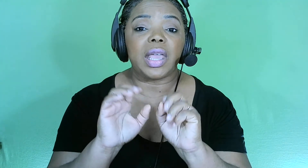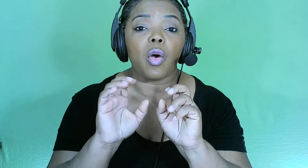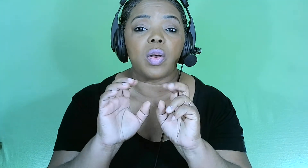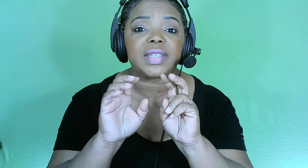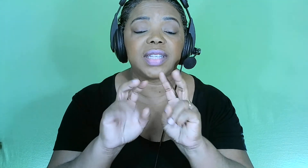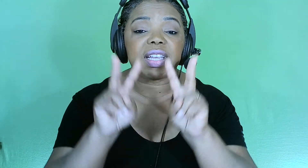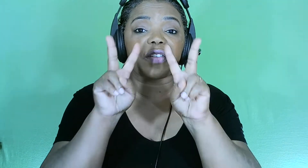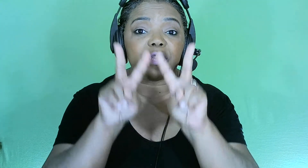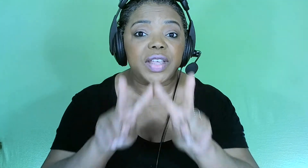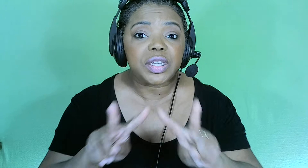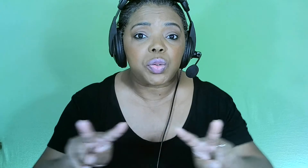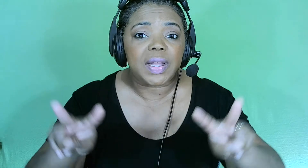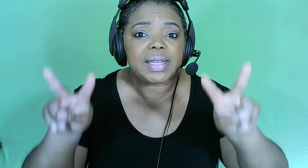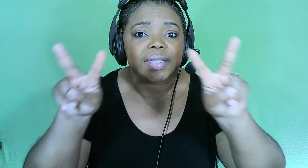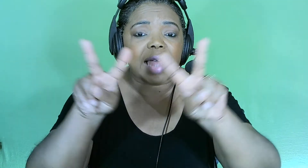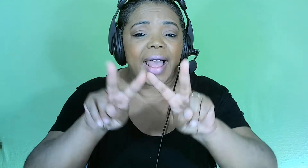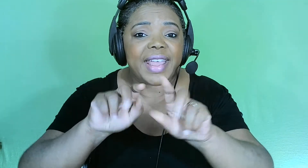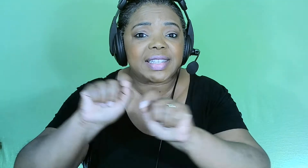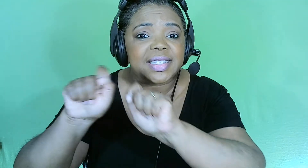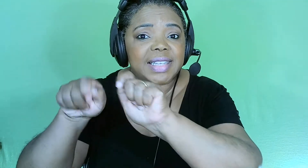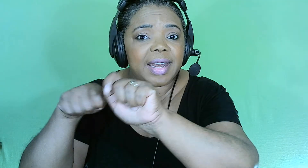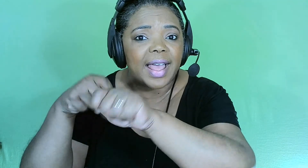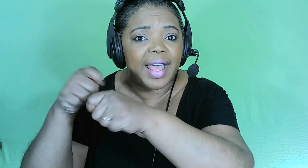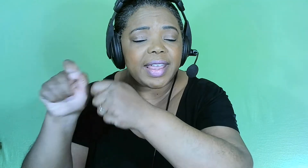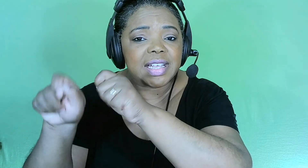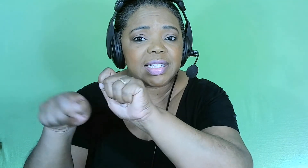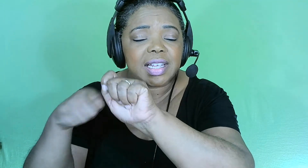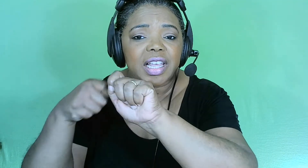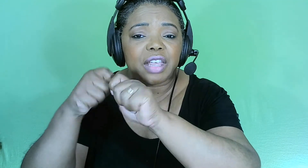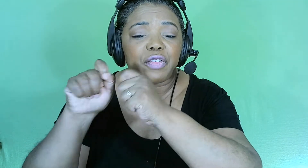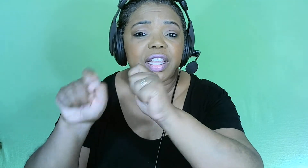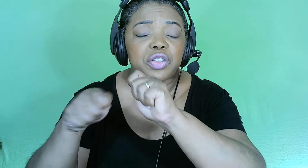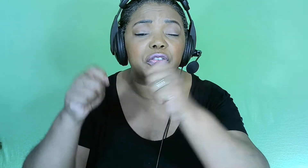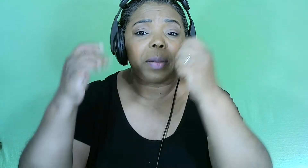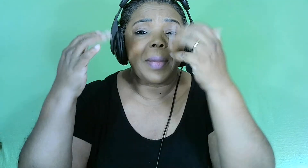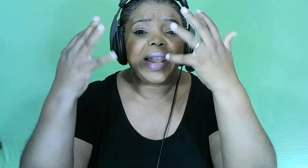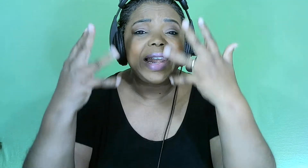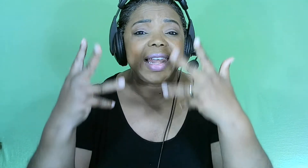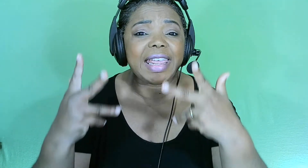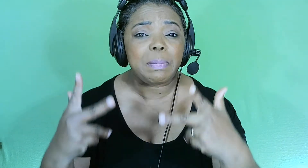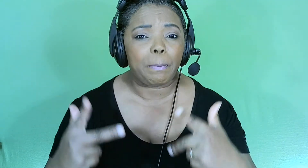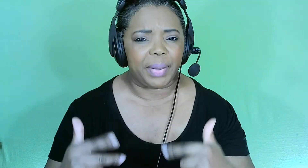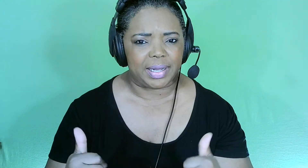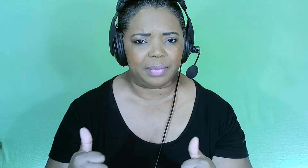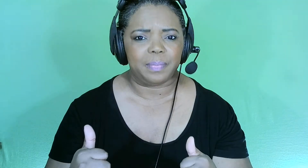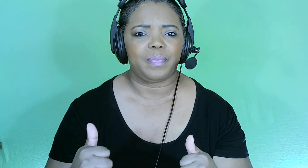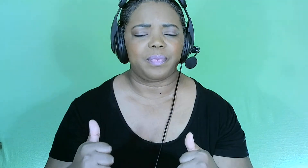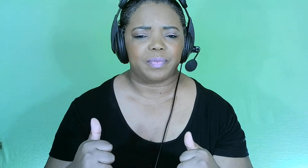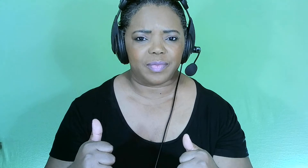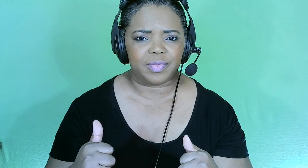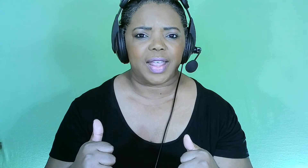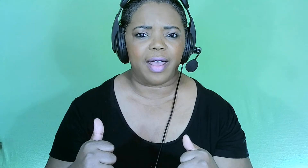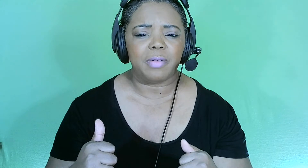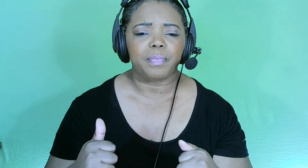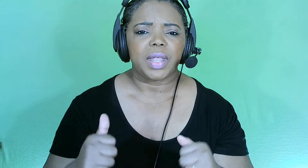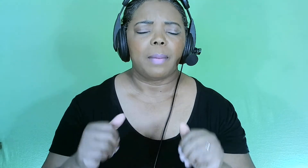eu consiga visualizar esses sinais que fica de forma limpa, tá?